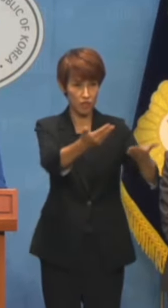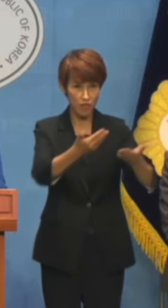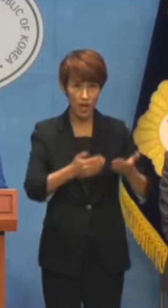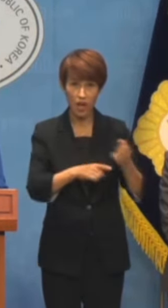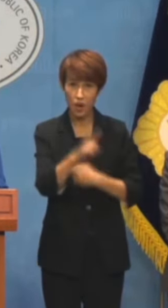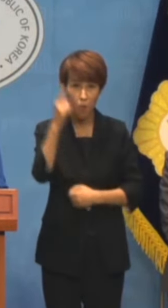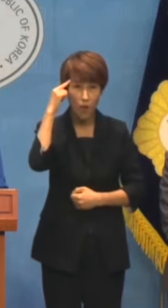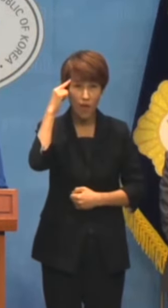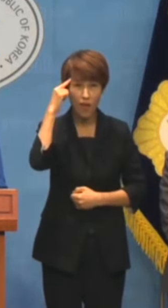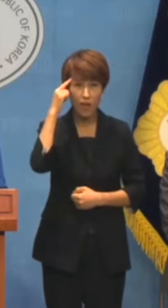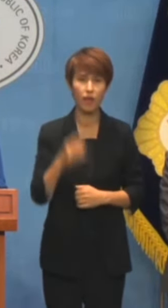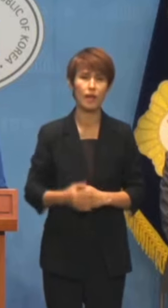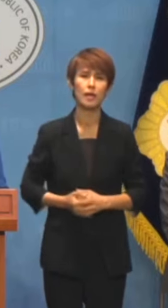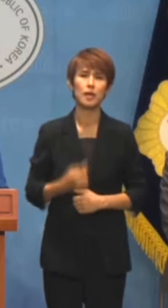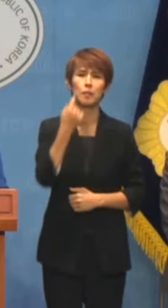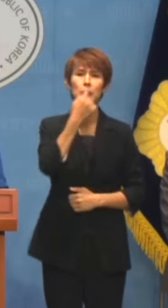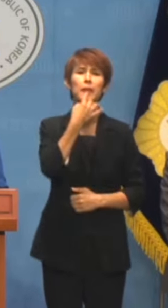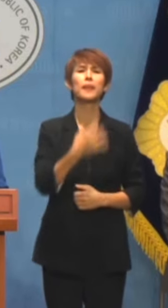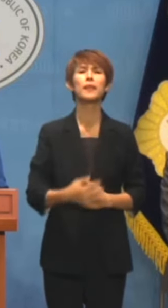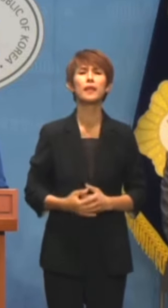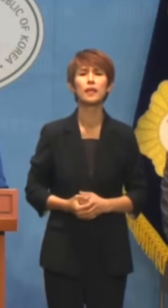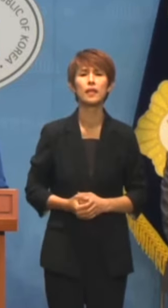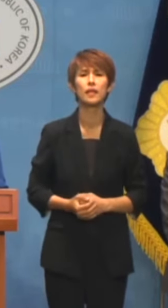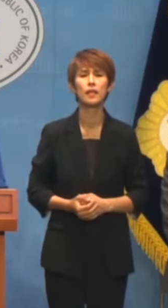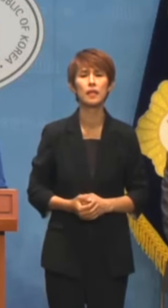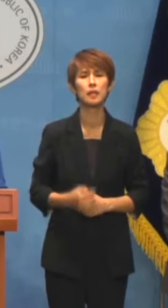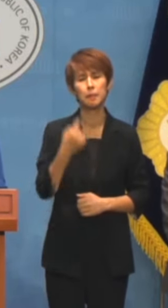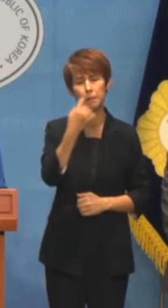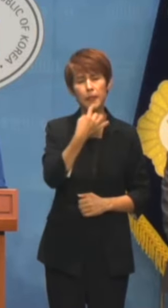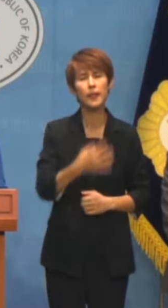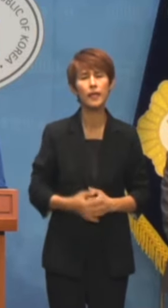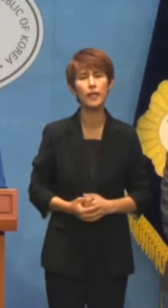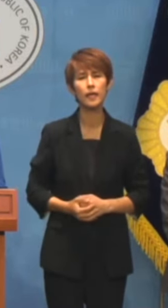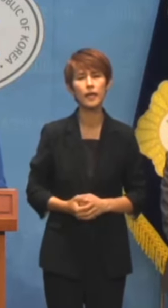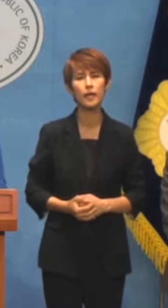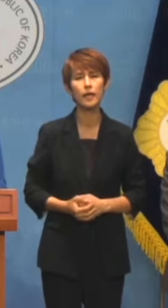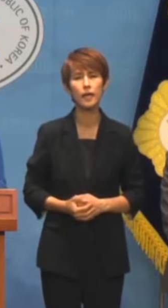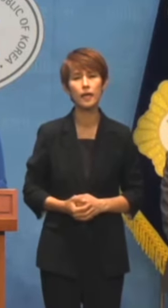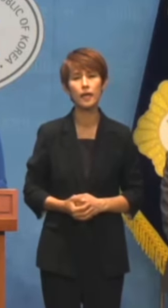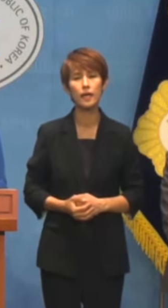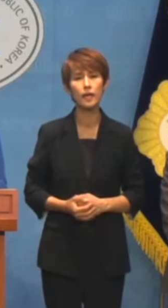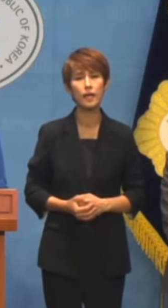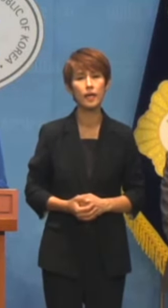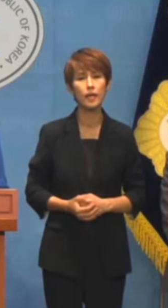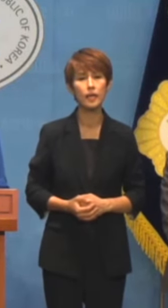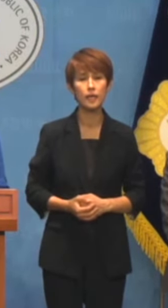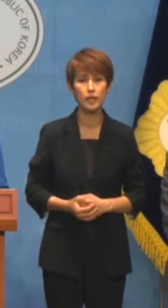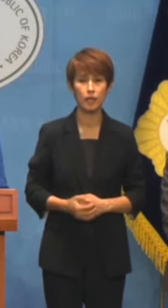왜냐? 그냥 말로만 하는 겁니다. 말로만. 예, 그렇기 때문에